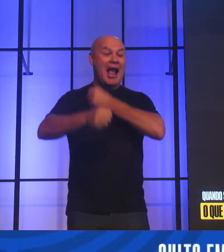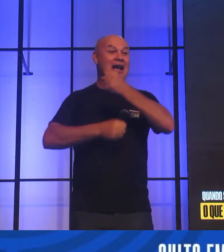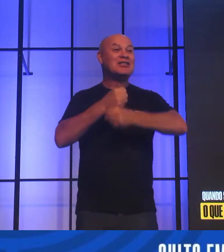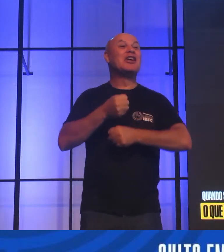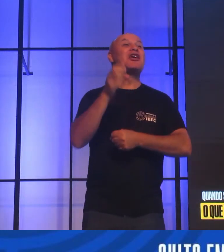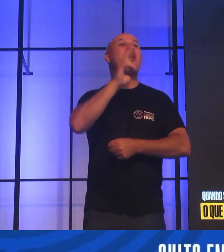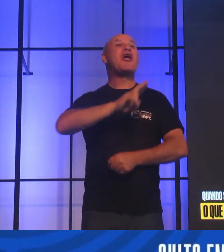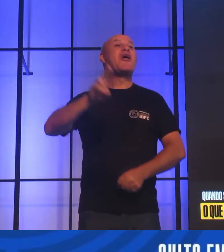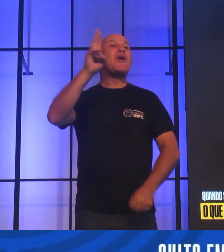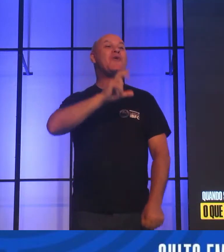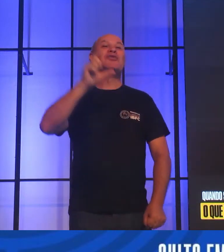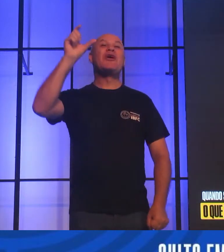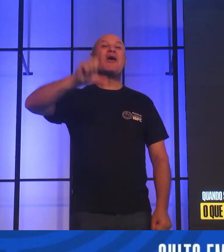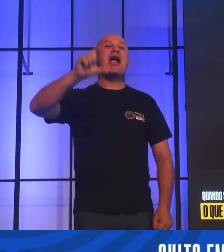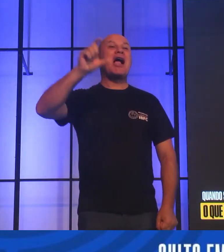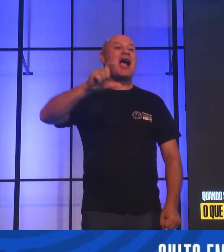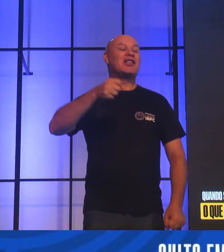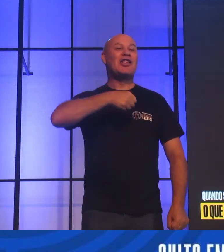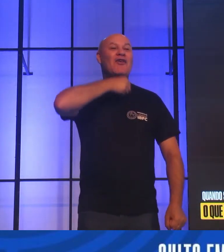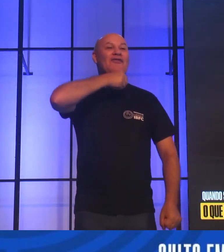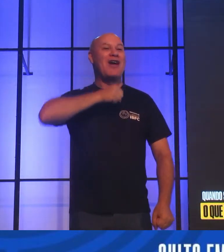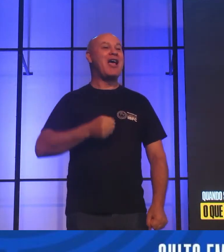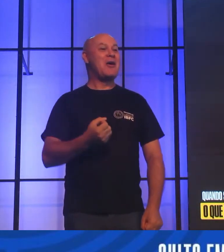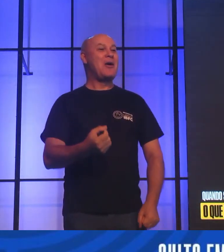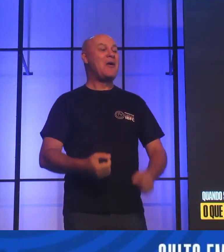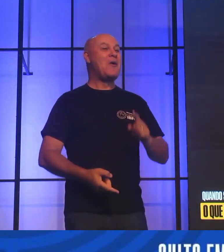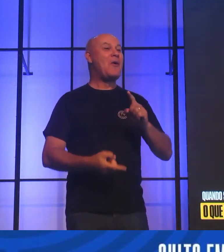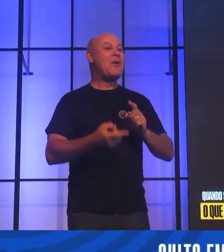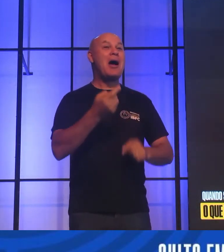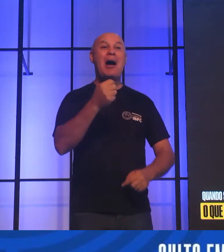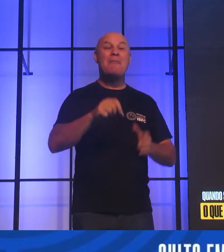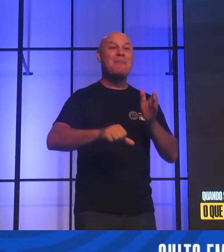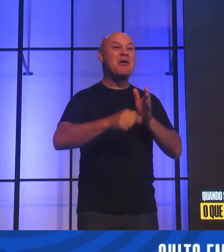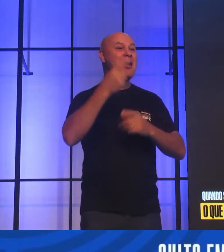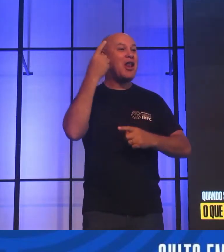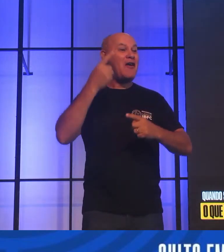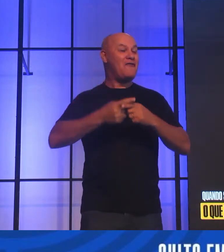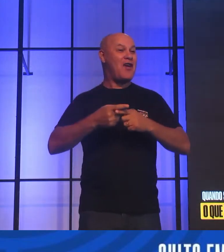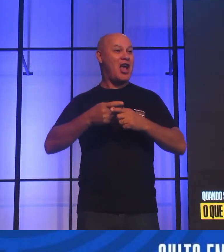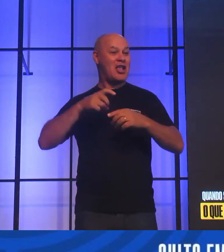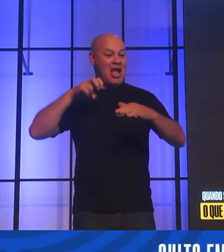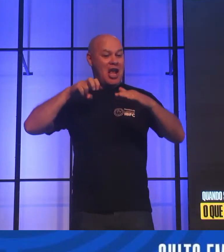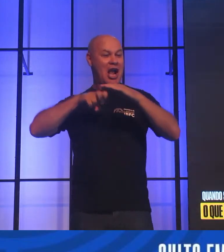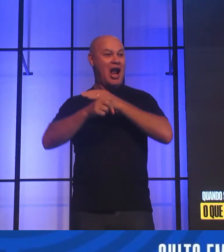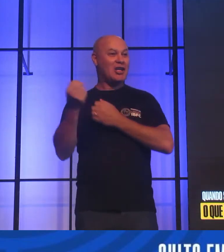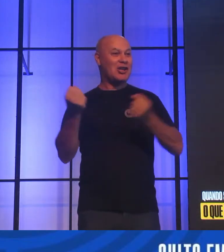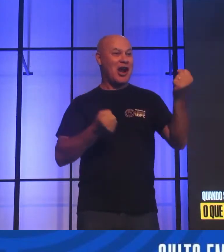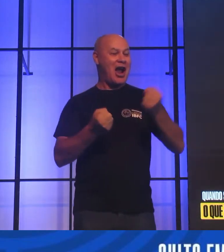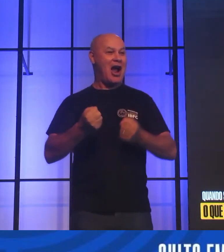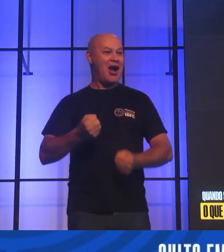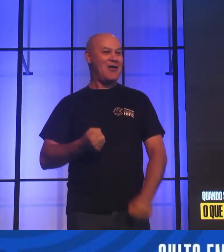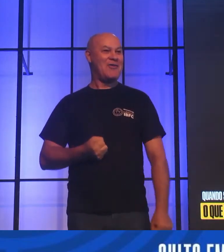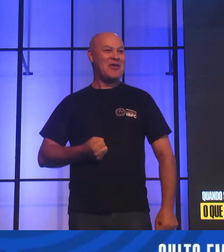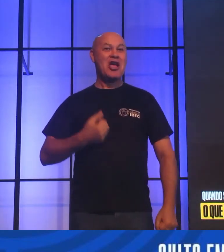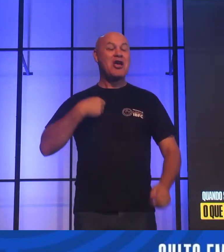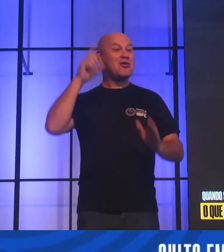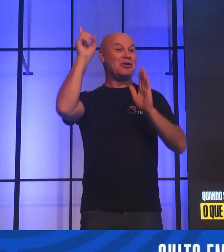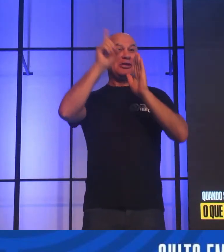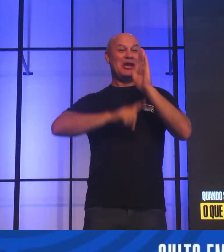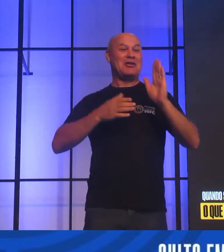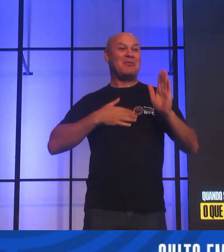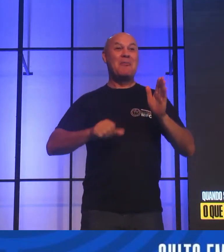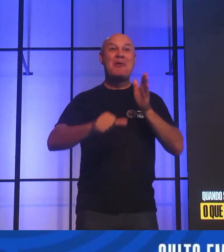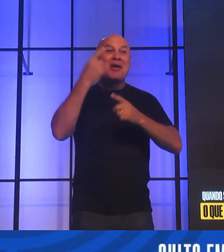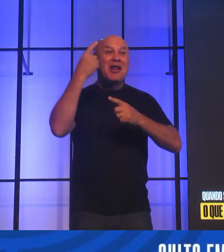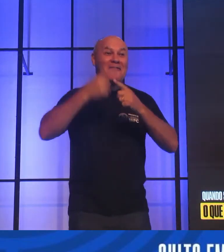Mandei imprimir um negócio desse tamanhão assim, espelhando, agora eu vou usar a vaga de idoso. E botei. Mas, gente, me surpreendeu uma